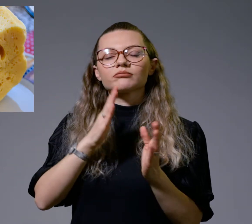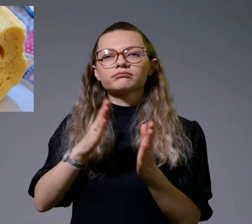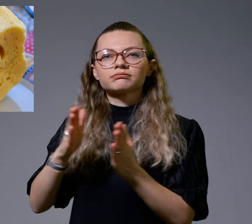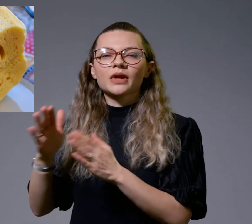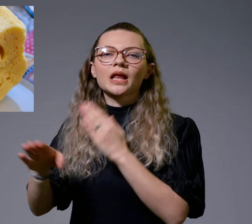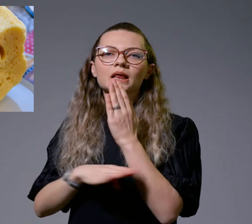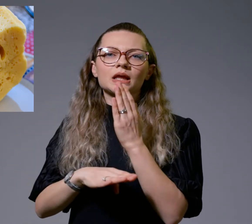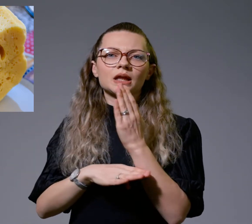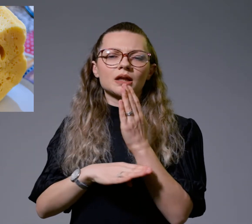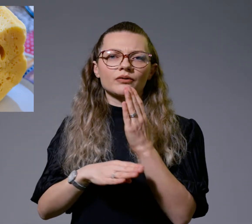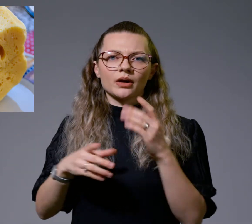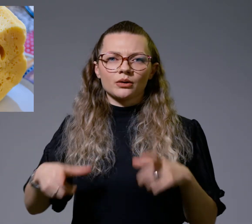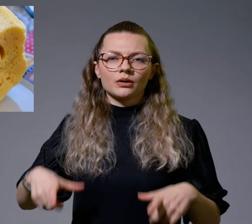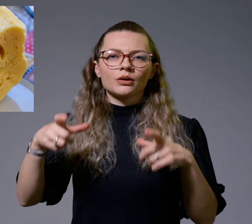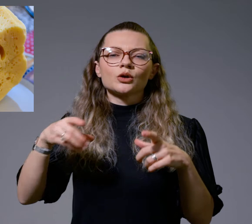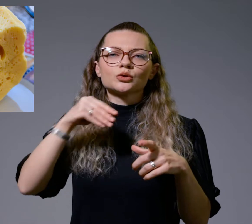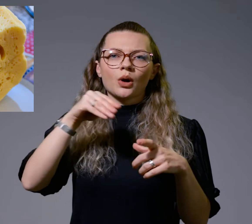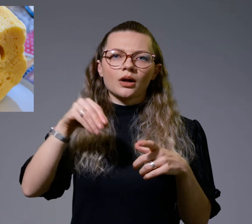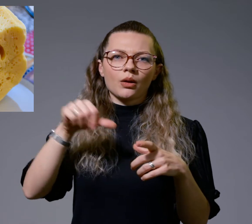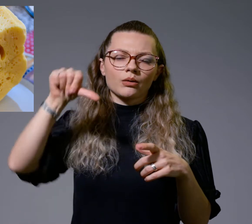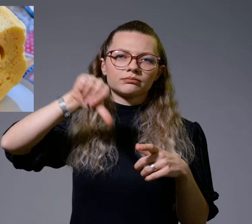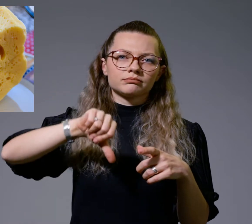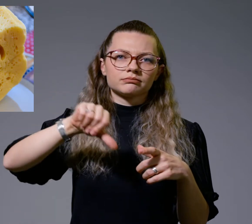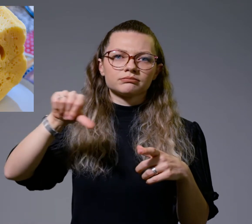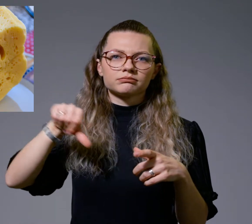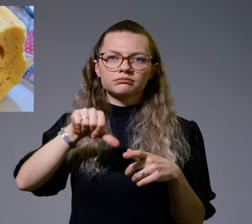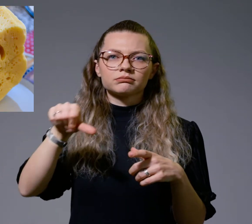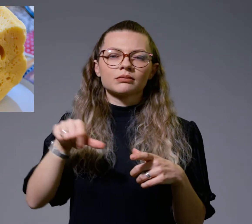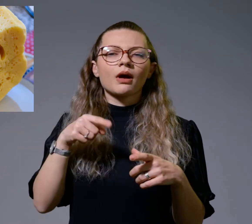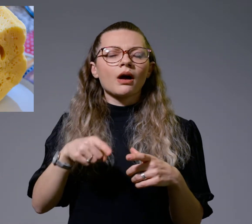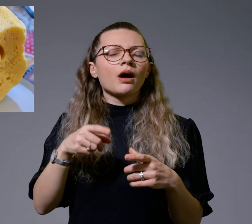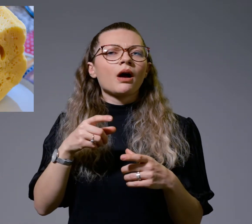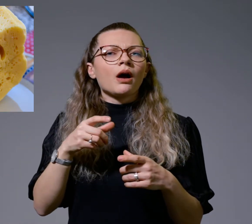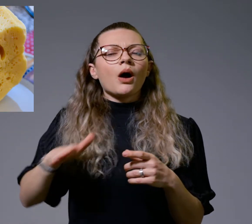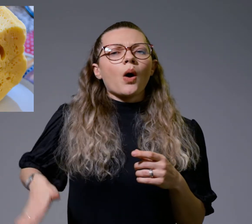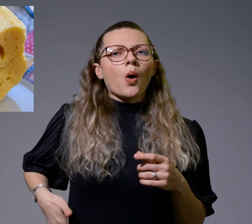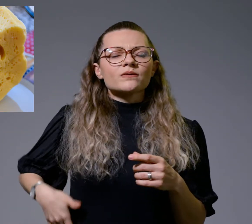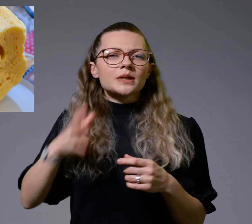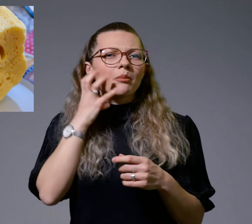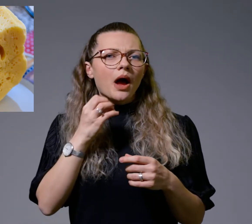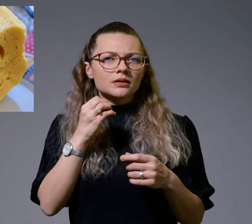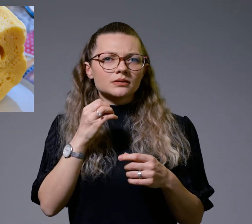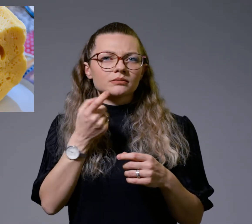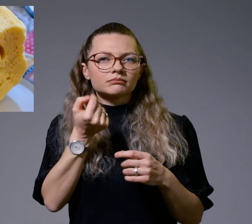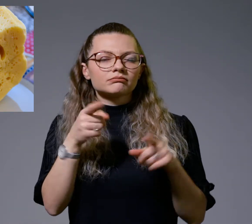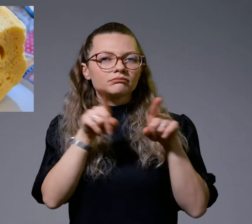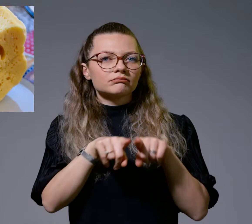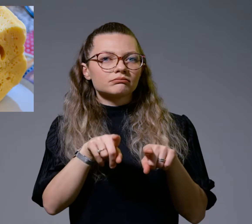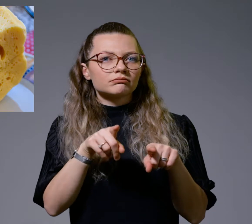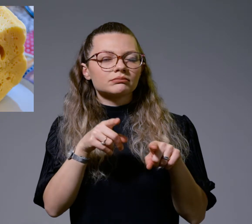дрвени каци со солило. Овчата маст се добивала на сличен начин, тоест со мешање